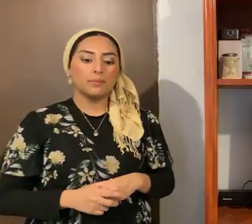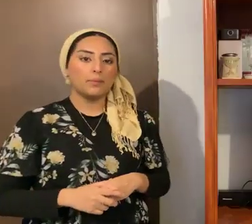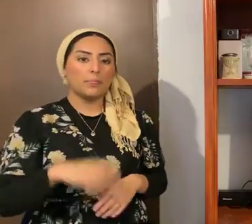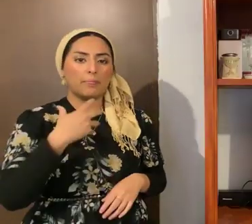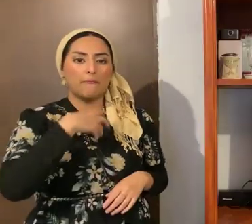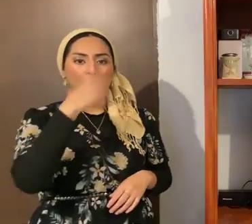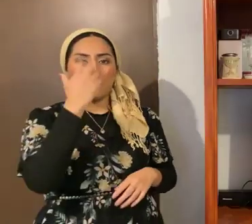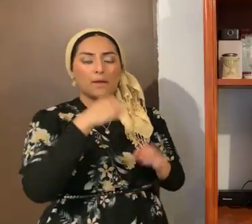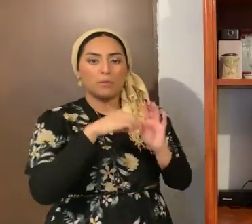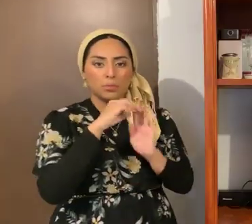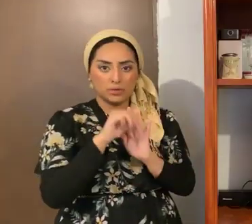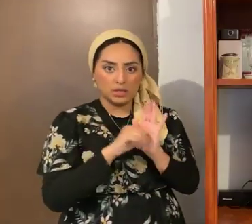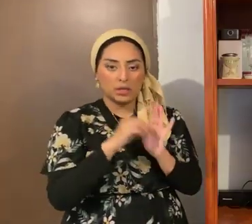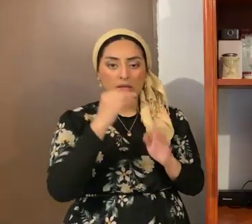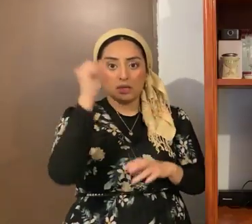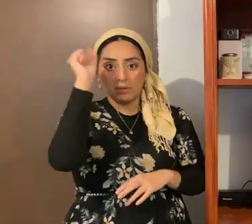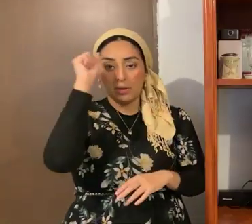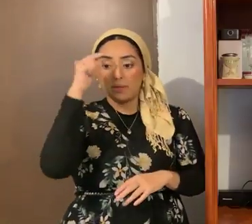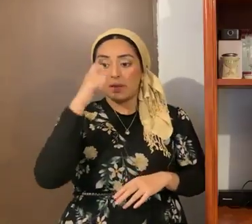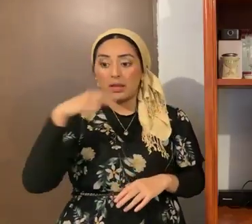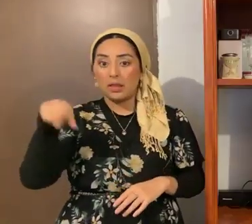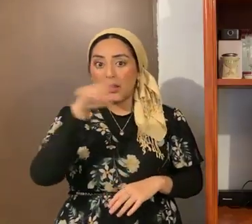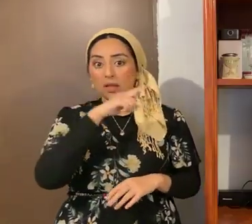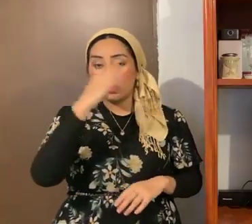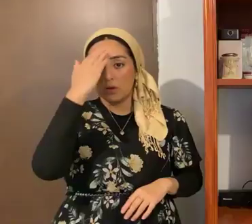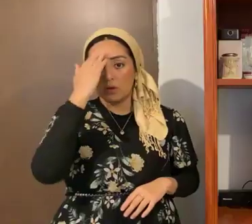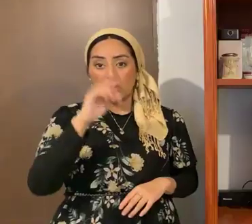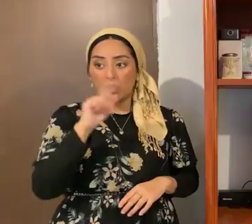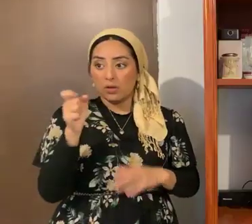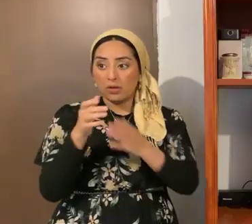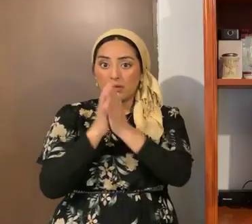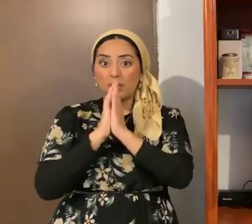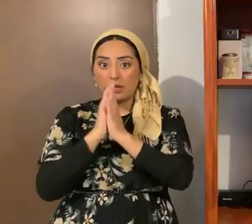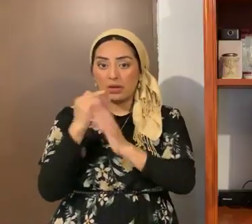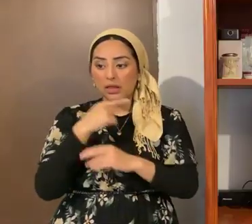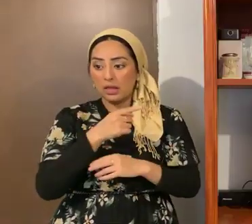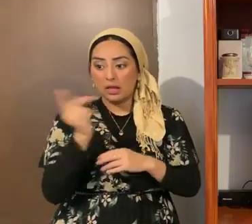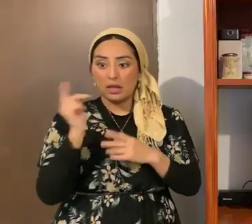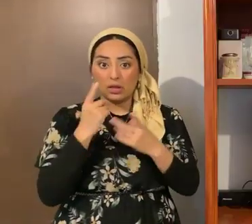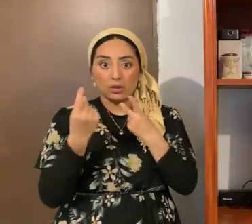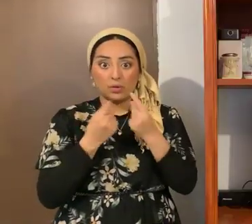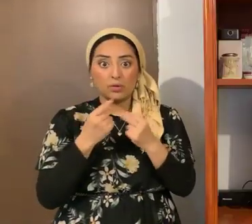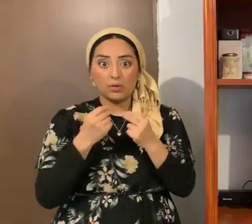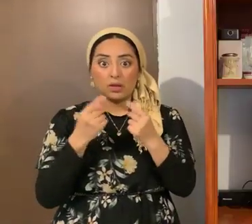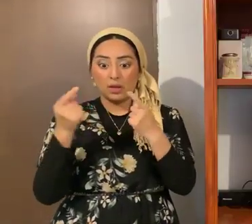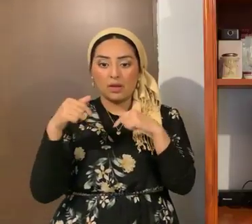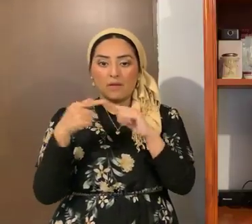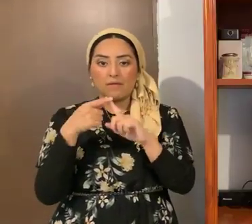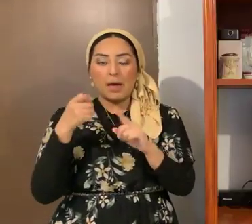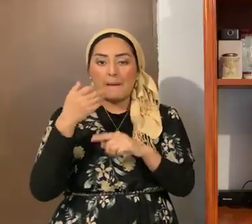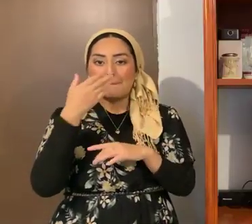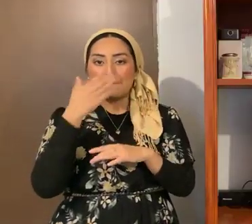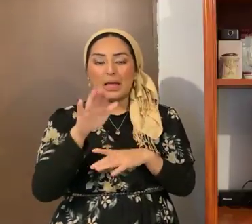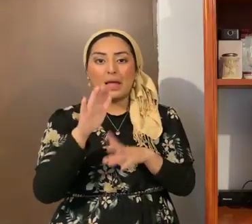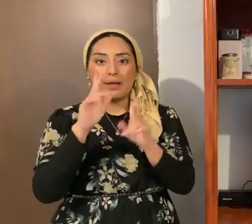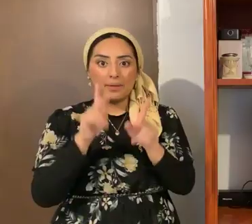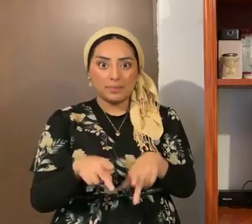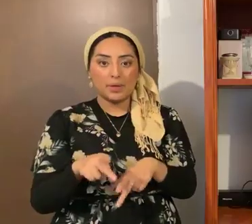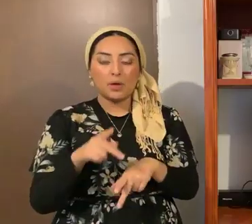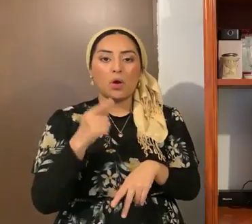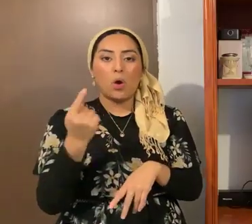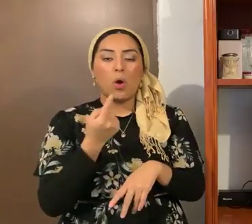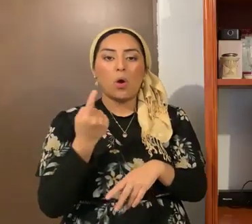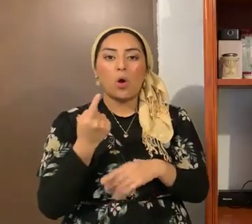Entonces, el enojo de Moshe y de Samuel es porque sabían que la petición que estaban haciendo venía de gente perversa que